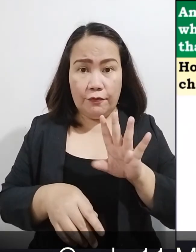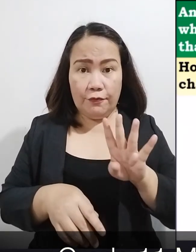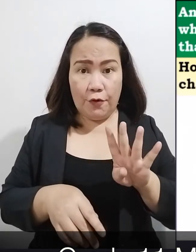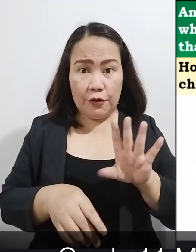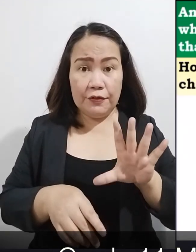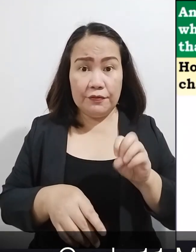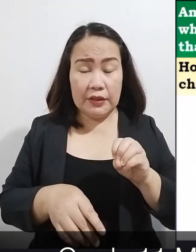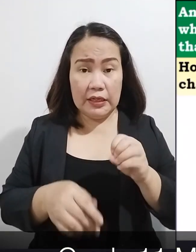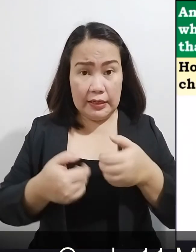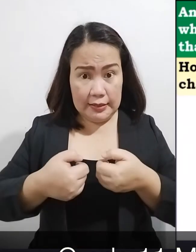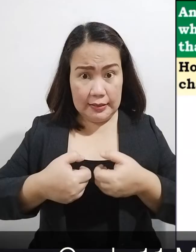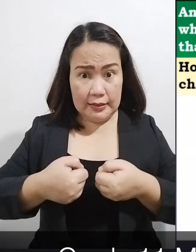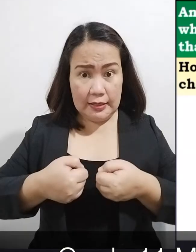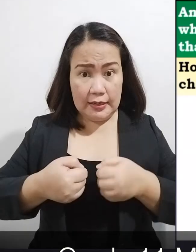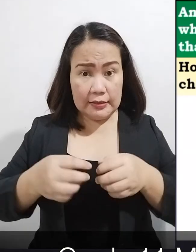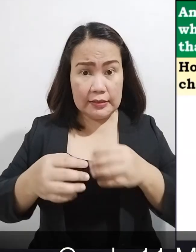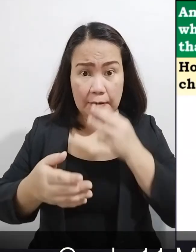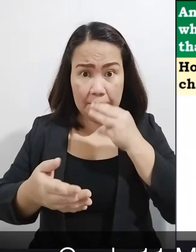450.